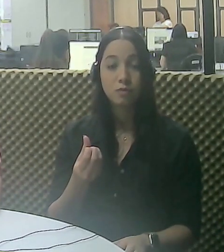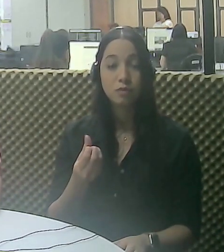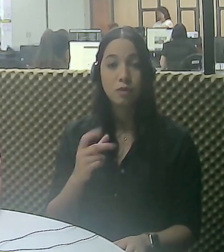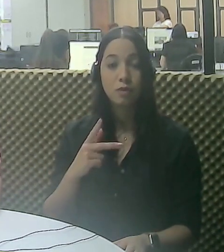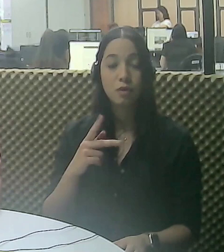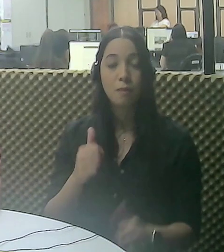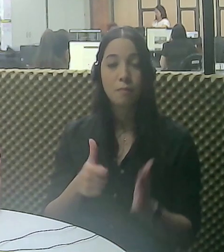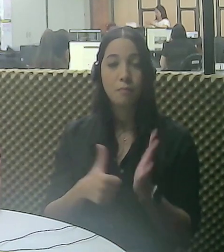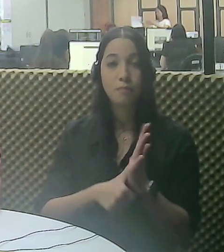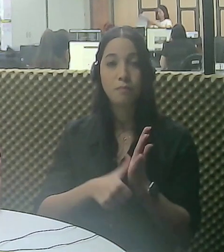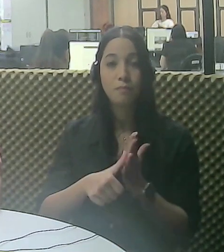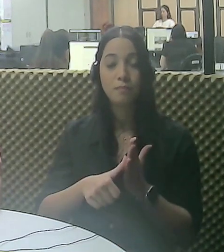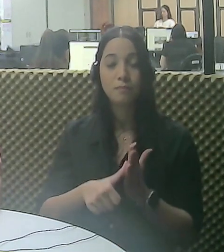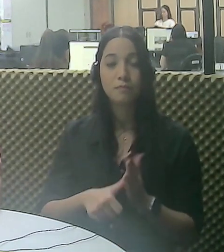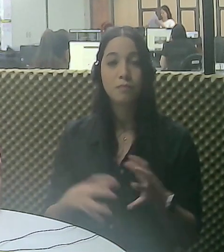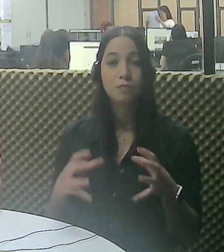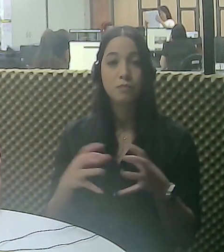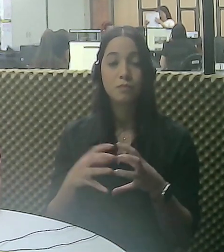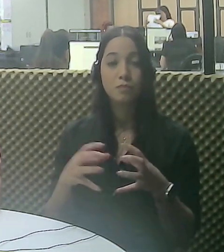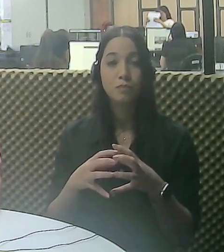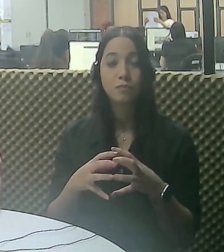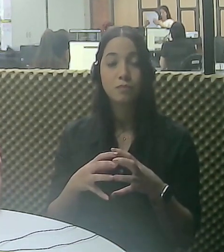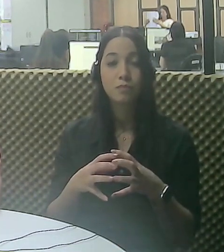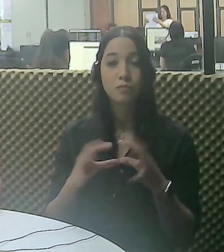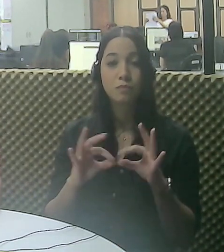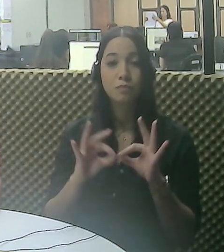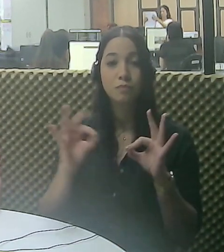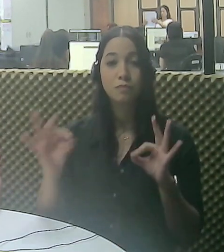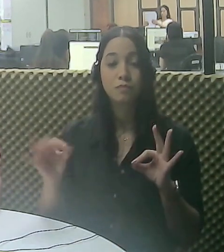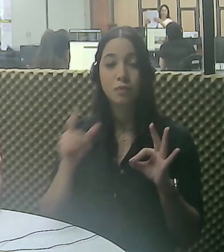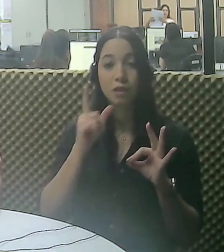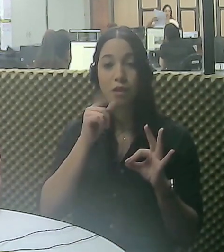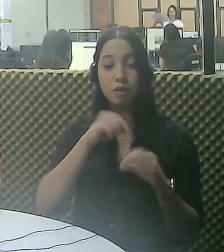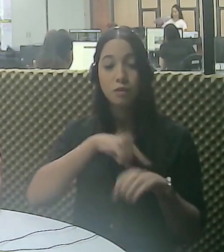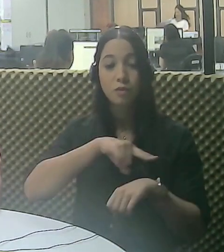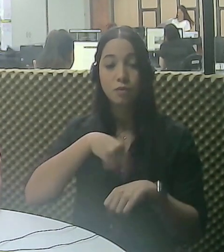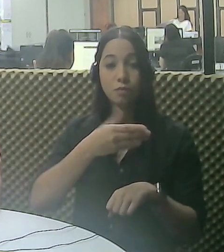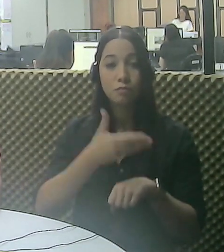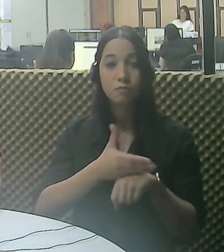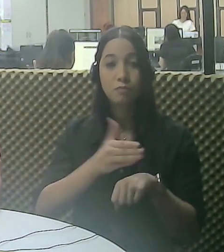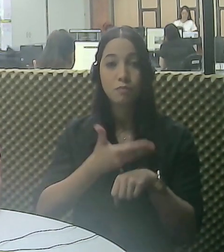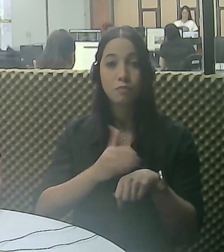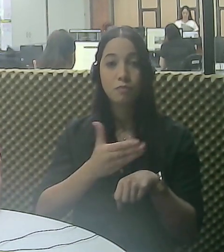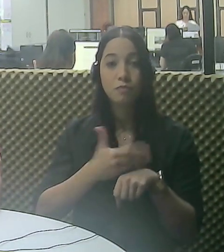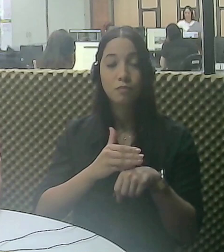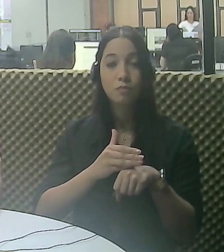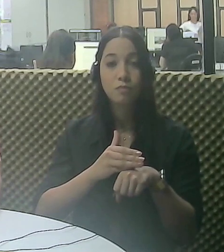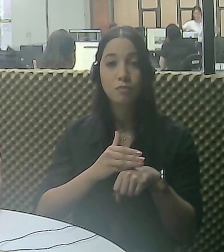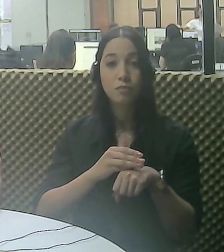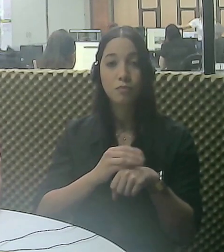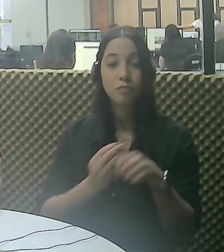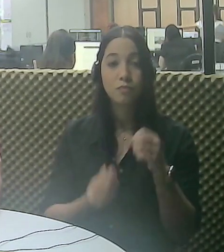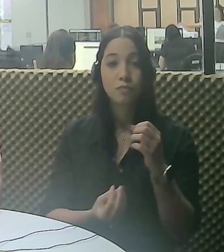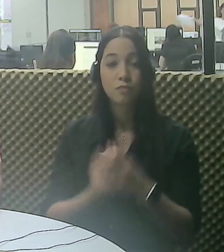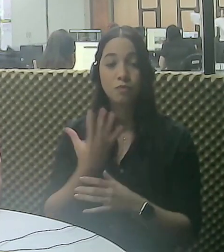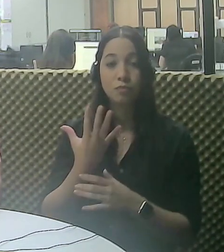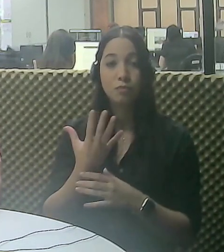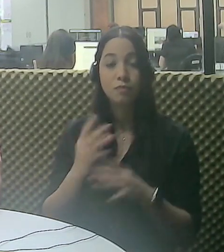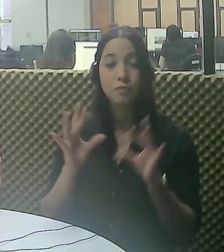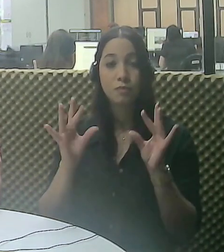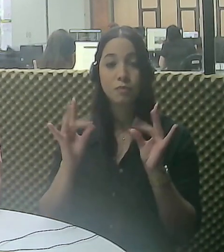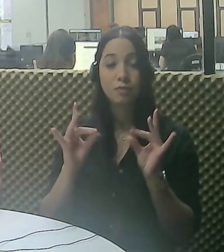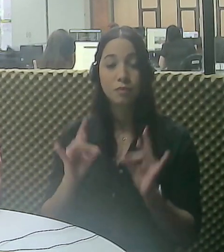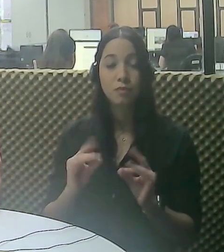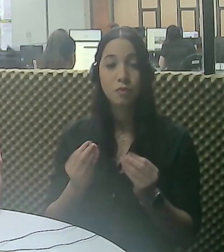polegadas. A equipe de hidrometria e telemetria também passou por um treinamento com a fabricante dos medidores com detalhes